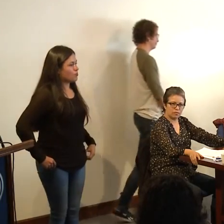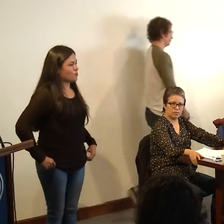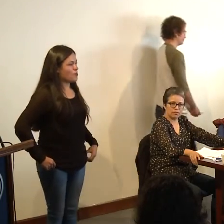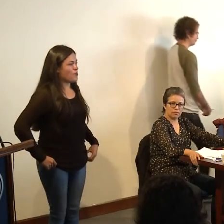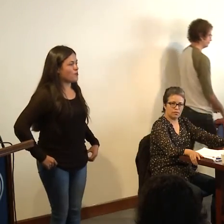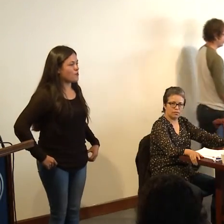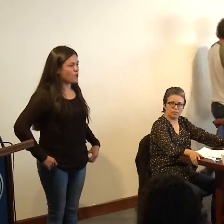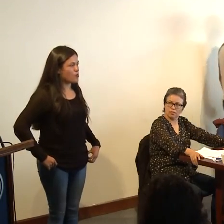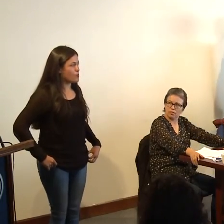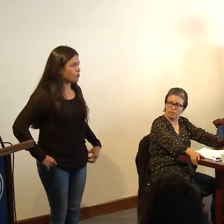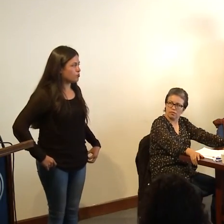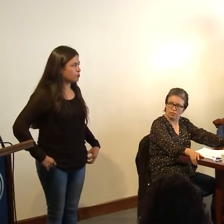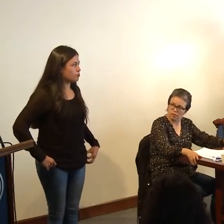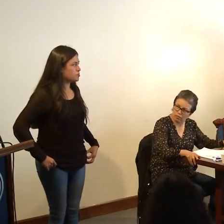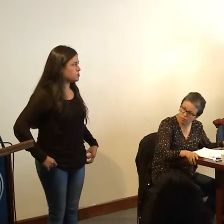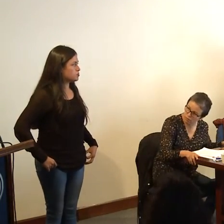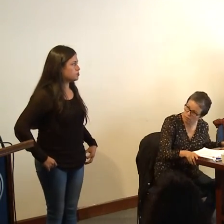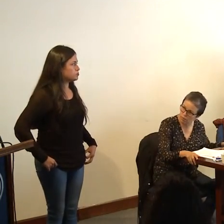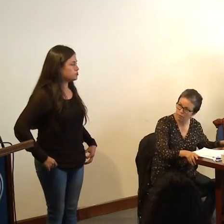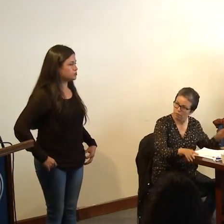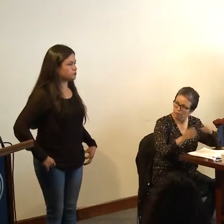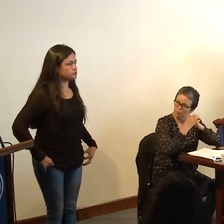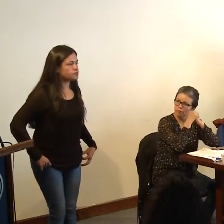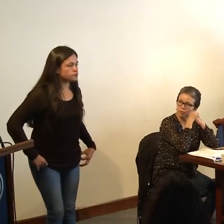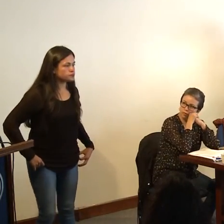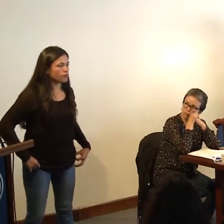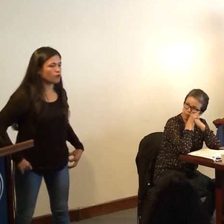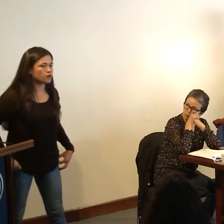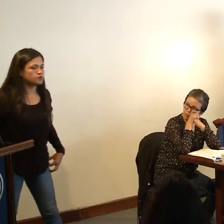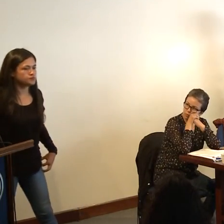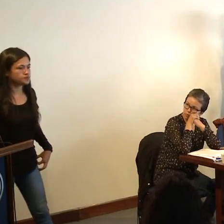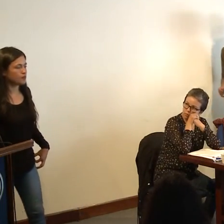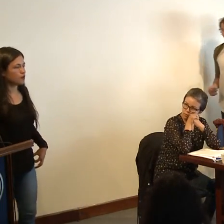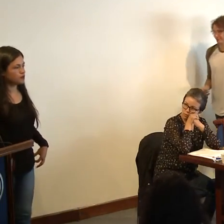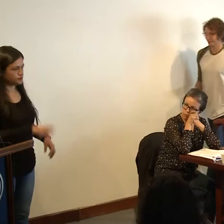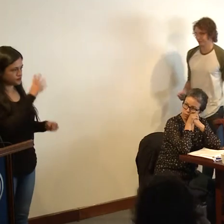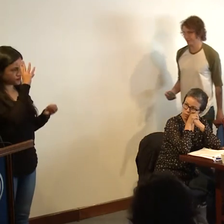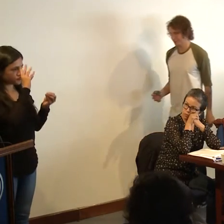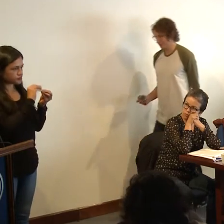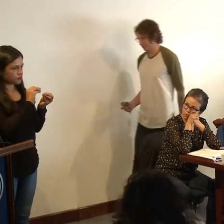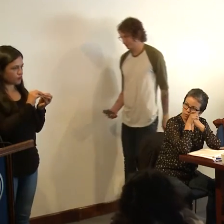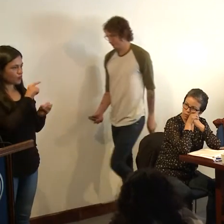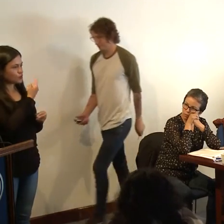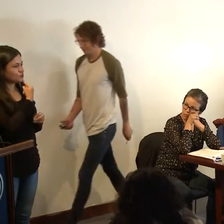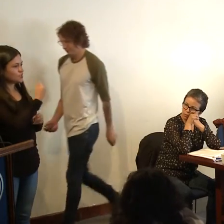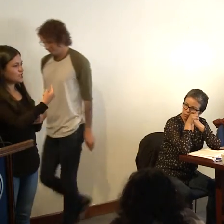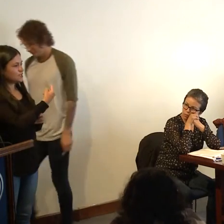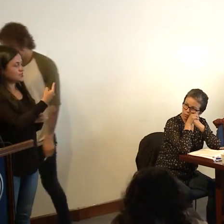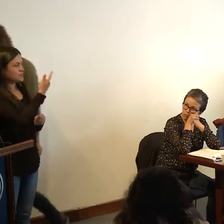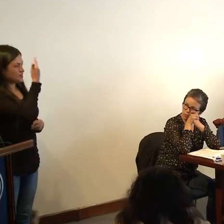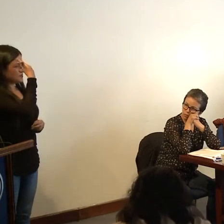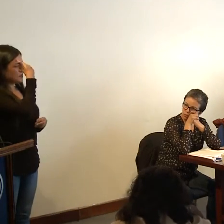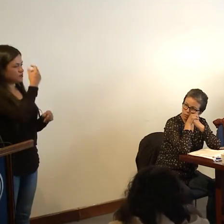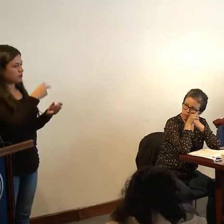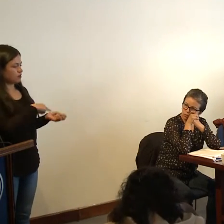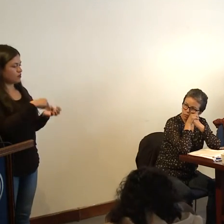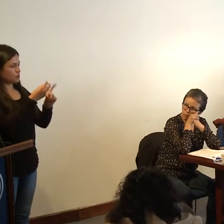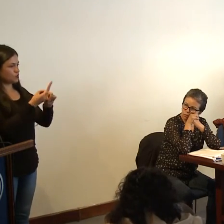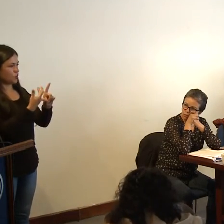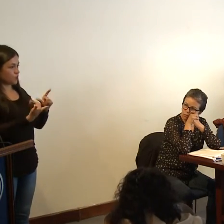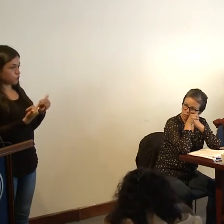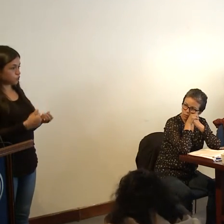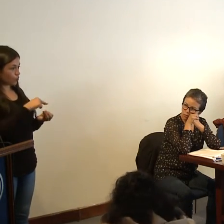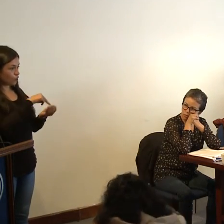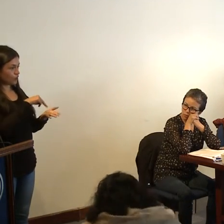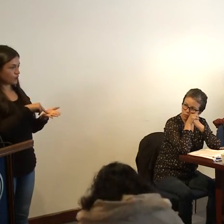en el ejercicio que ustedes han planteado aquí de pensarnos la educación popular en este contexto